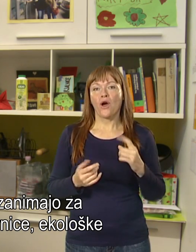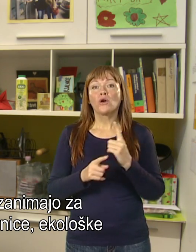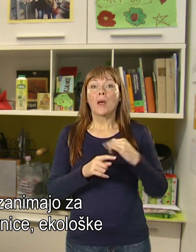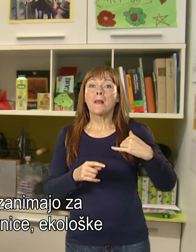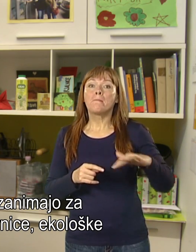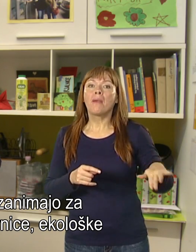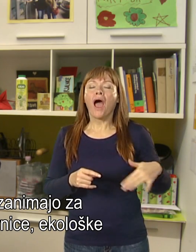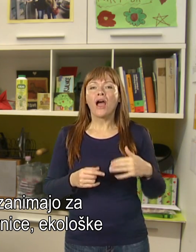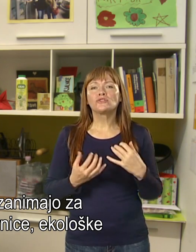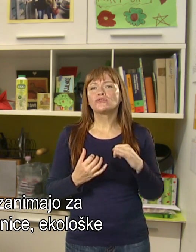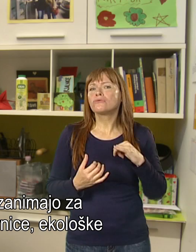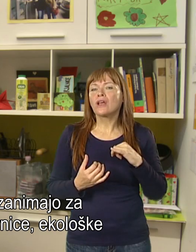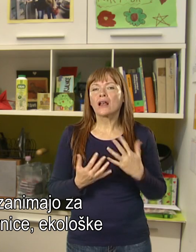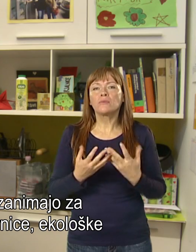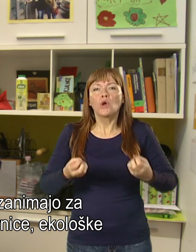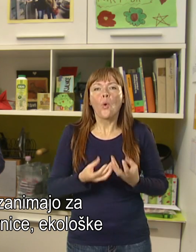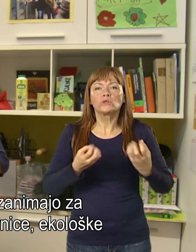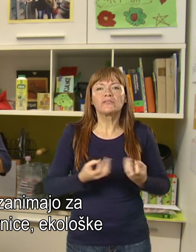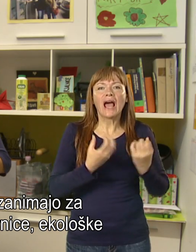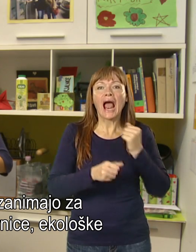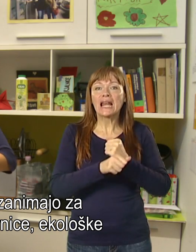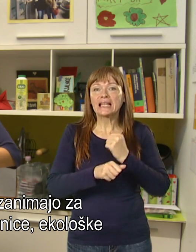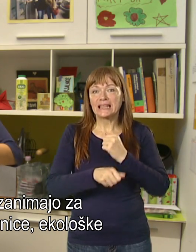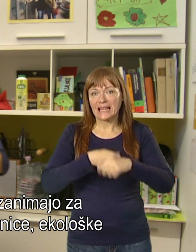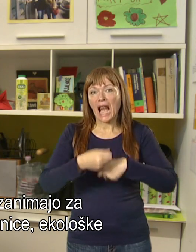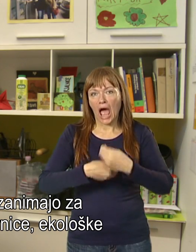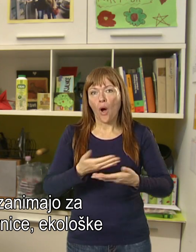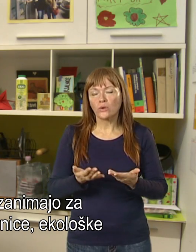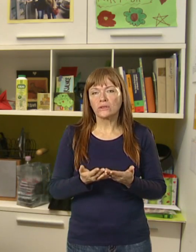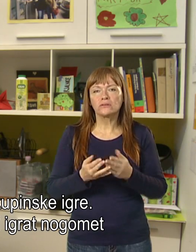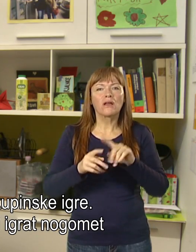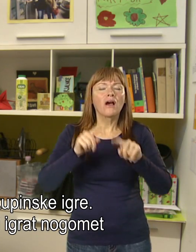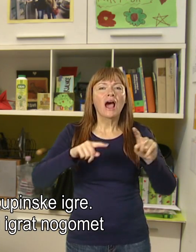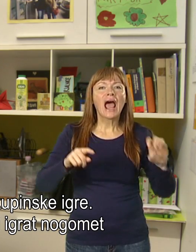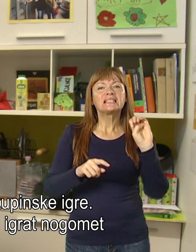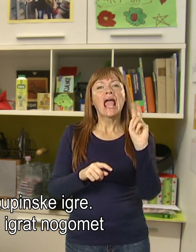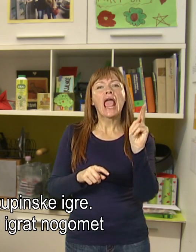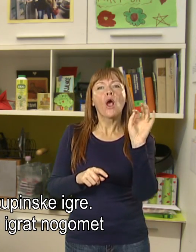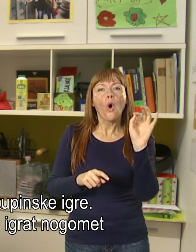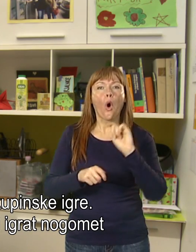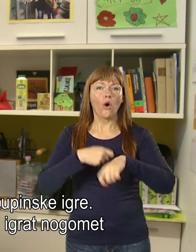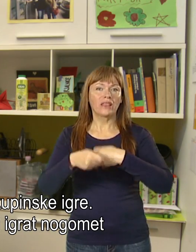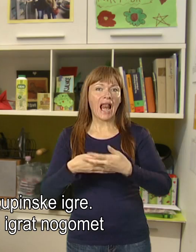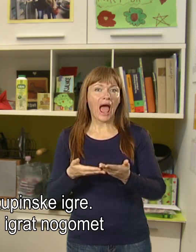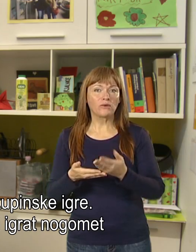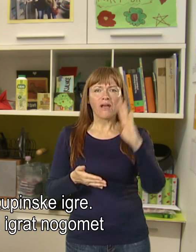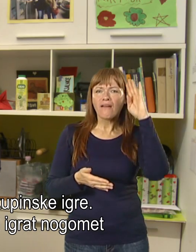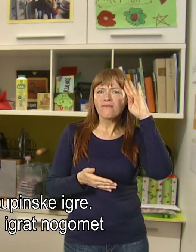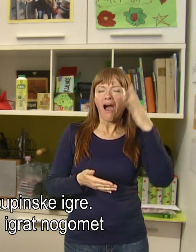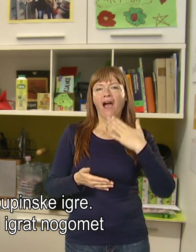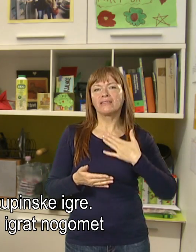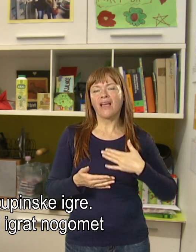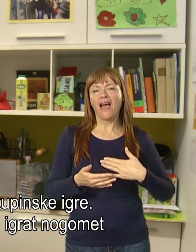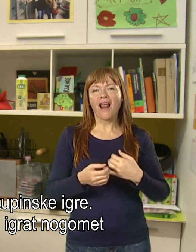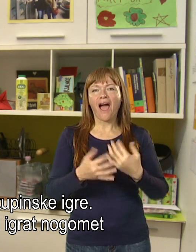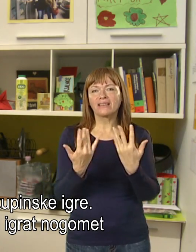so zainteresirani tudi za ustvarjalne delavnice, razne ekološke delavnice. Fantje grejo radi